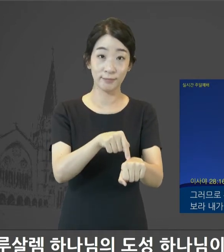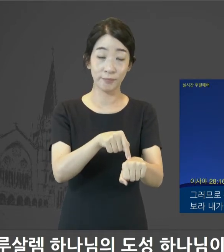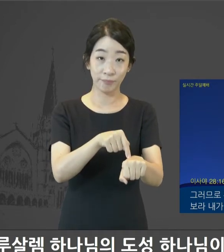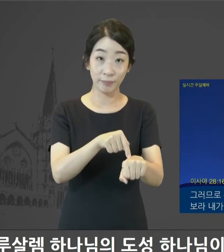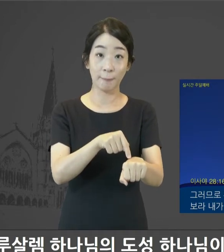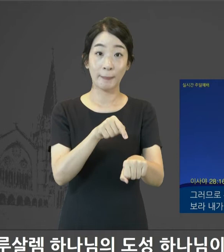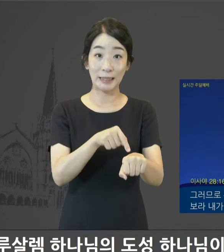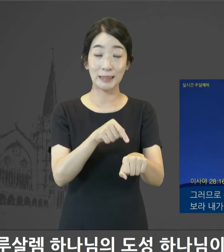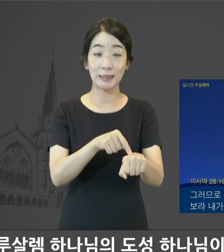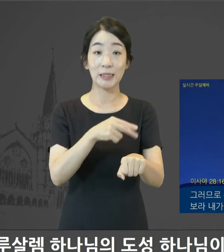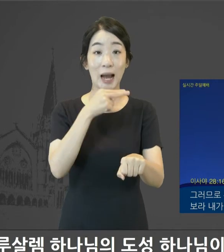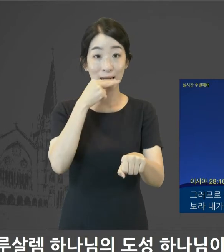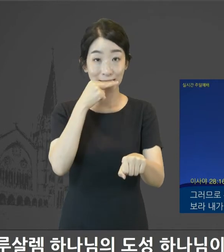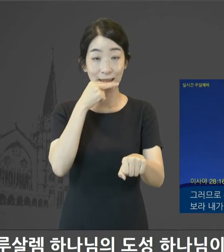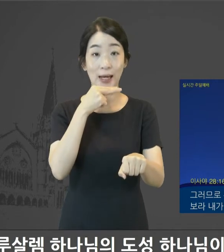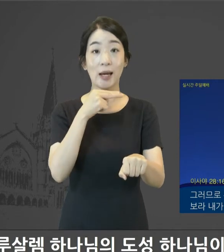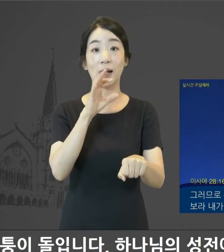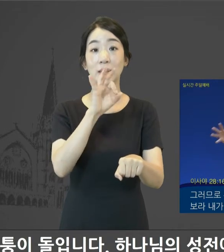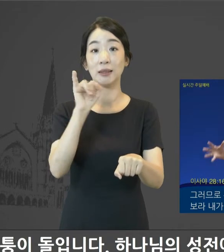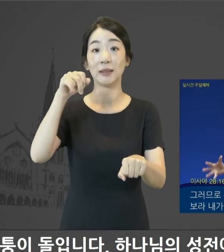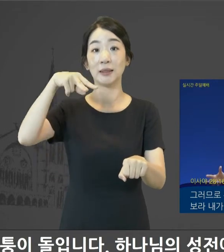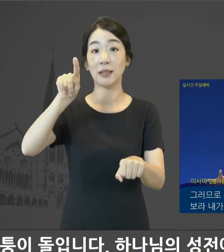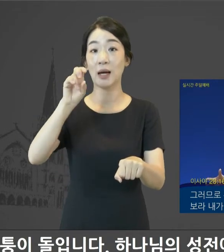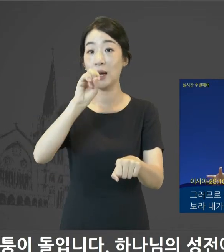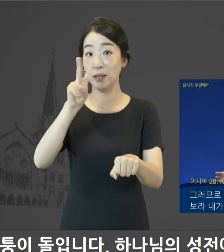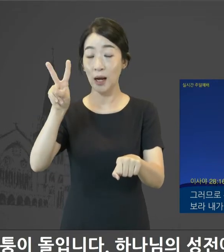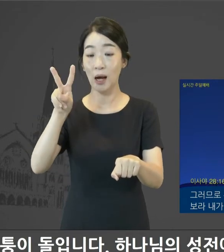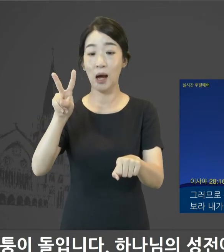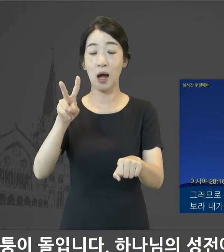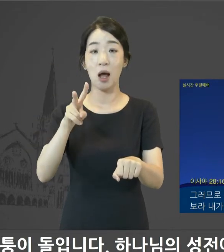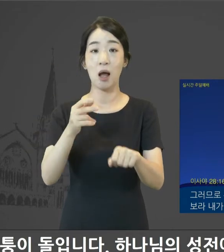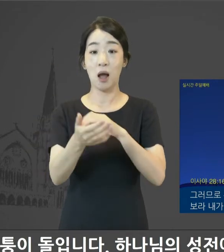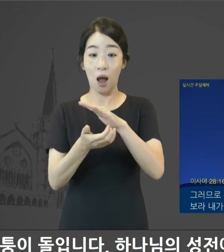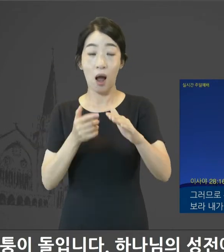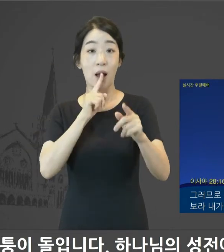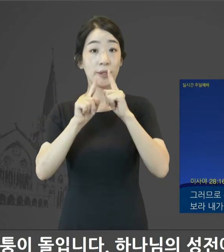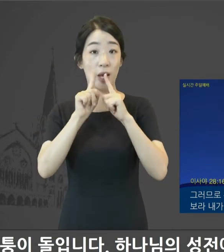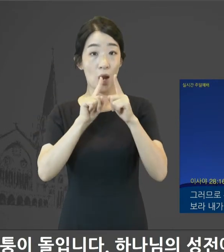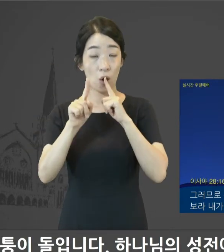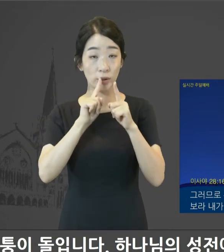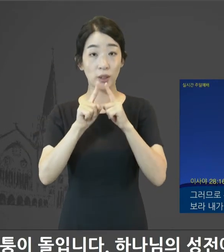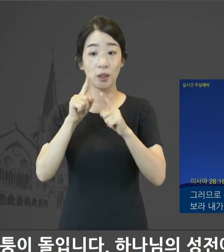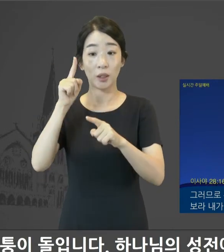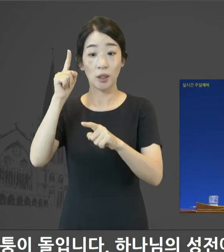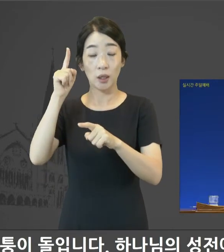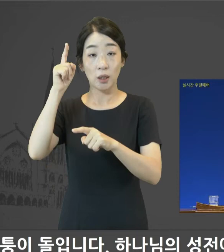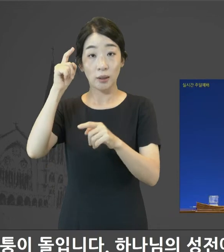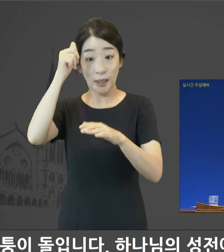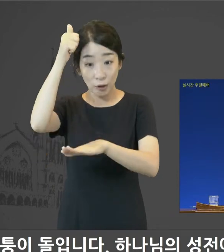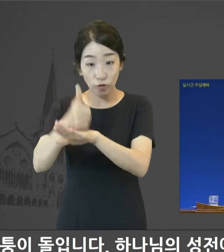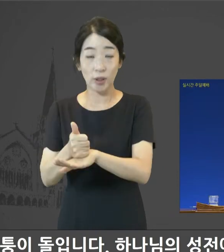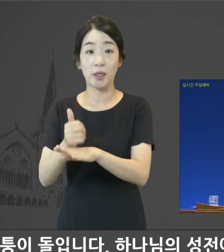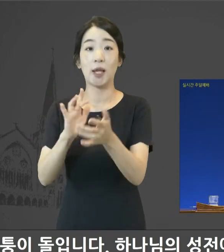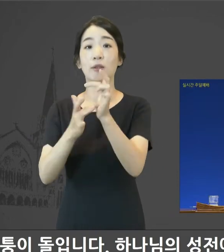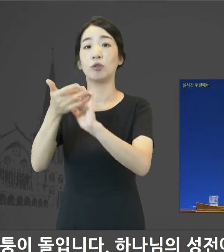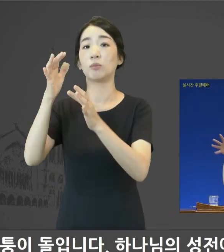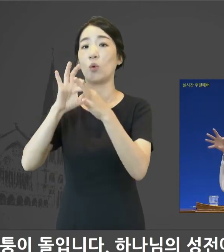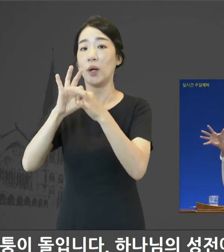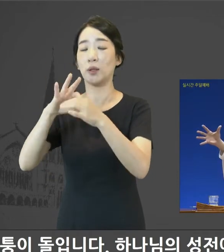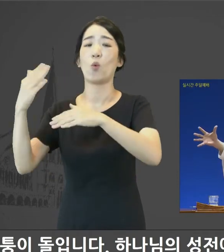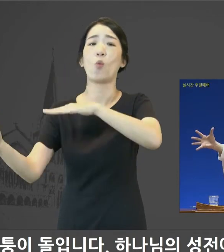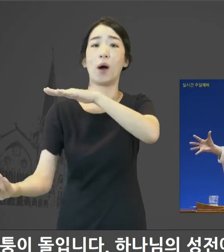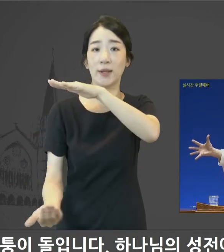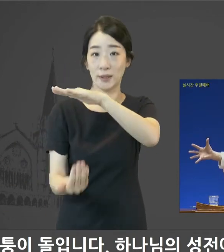이사야의 예언이 메시아에 대한 예언이 되고 예수님에 의해서 완성이 되었다, 믿으시기 바랍니다. 하나님의